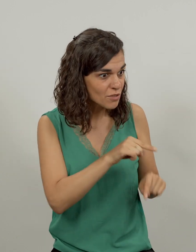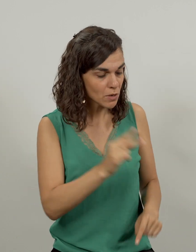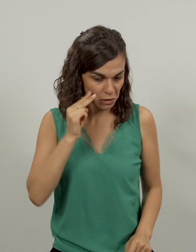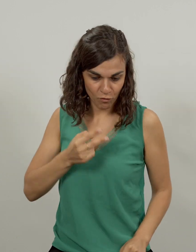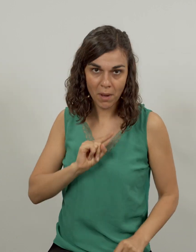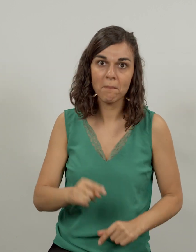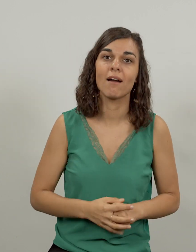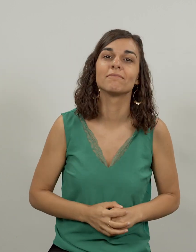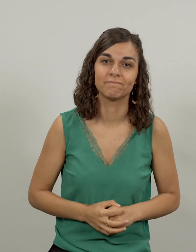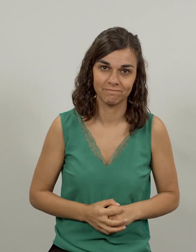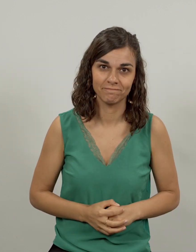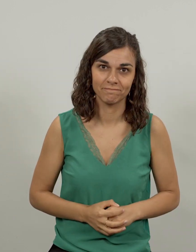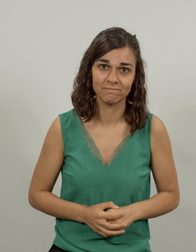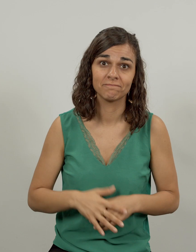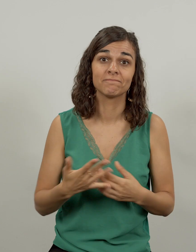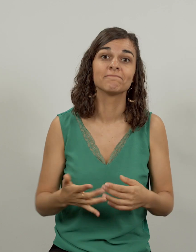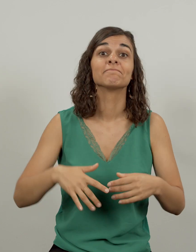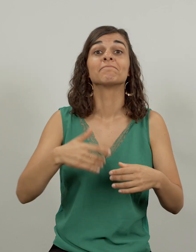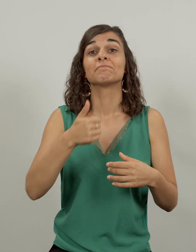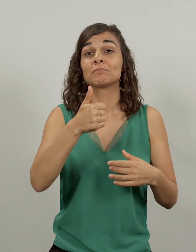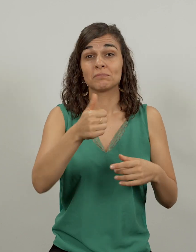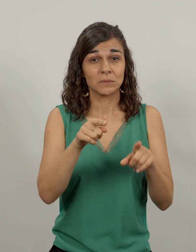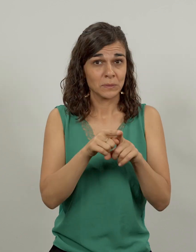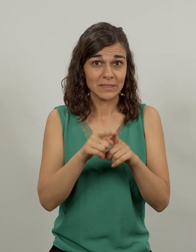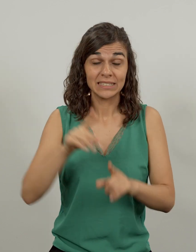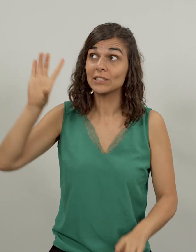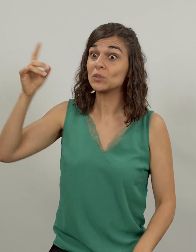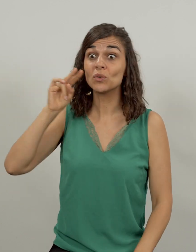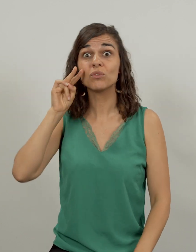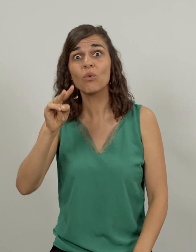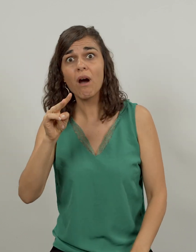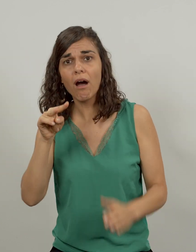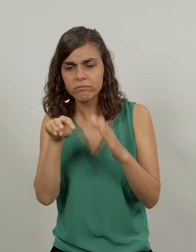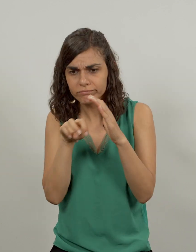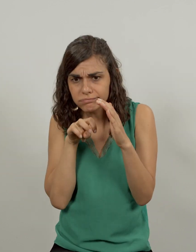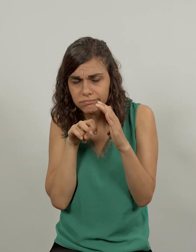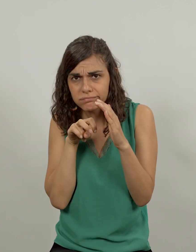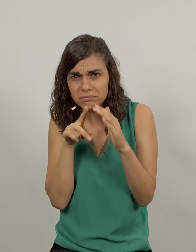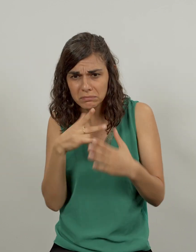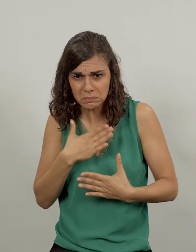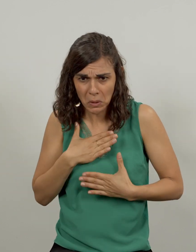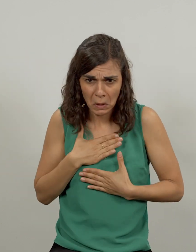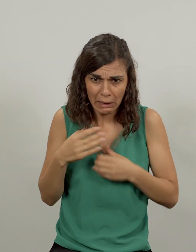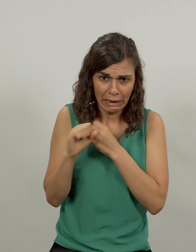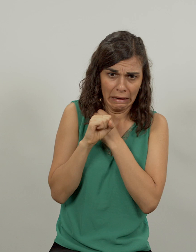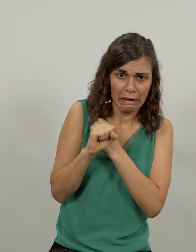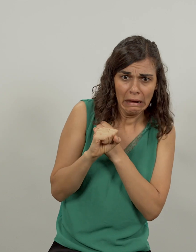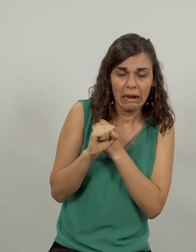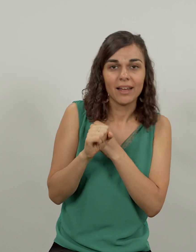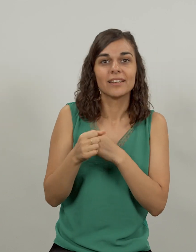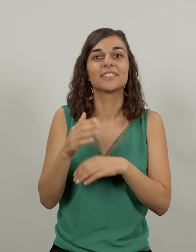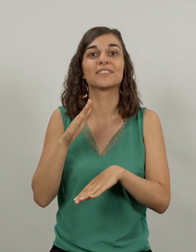lui. Quand Dieu te voit, même dans ton trou, bloqué, paralysé,